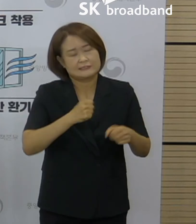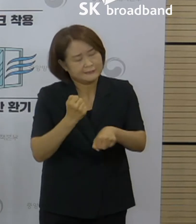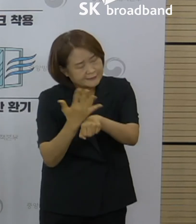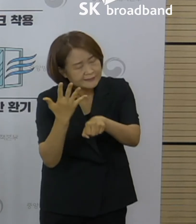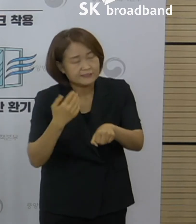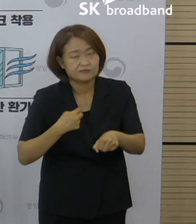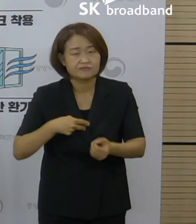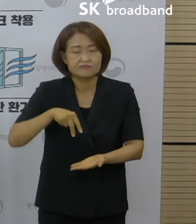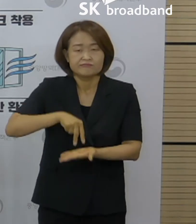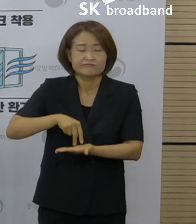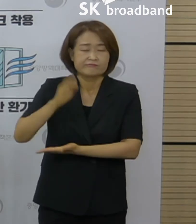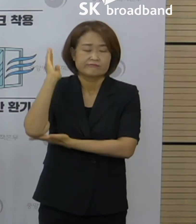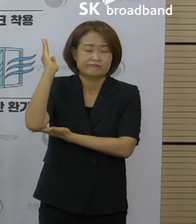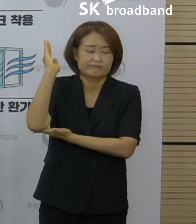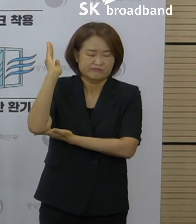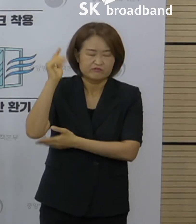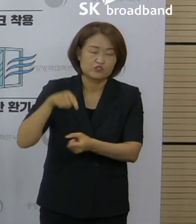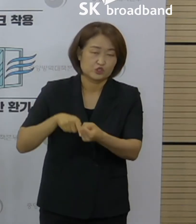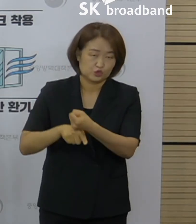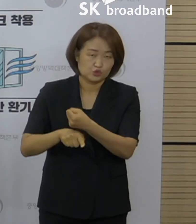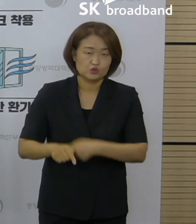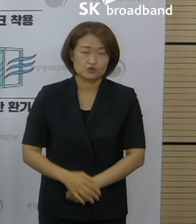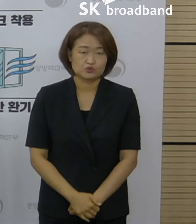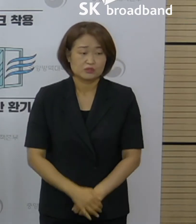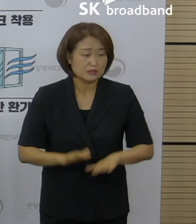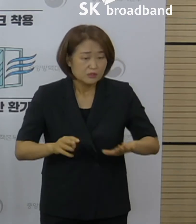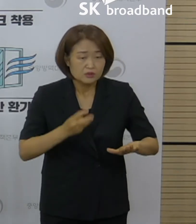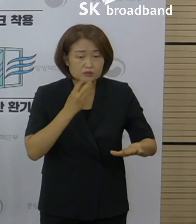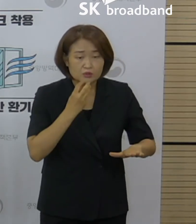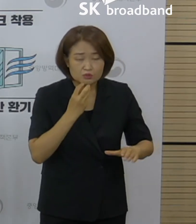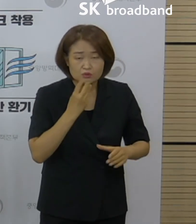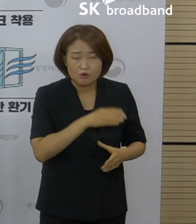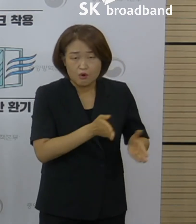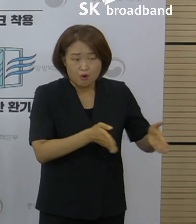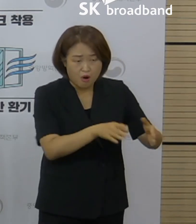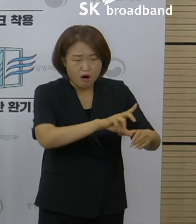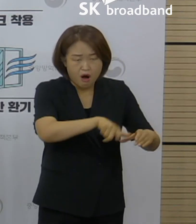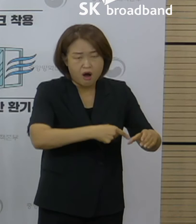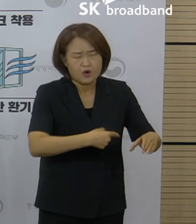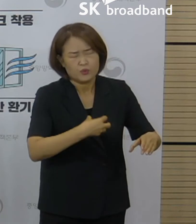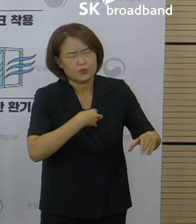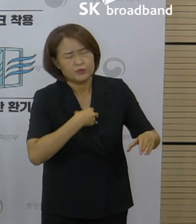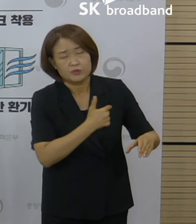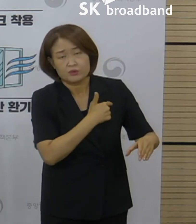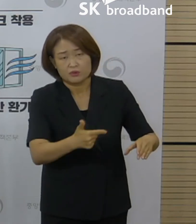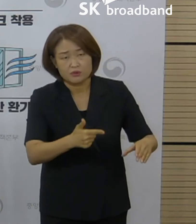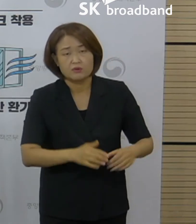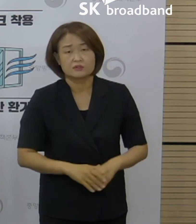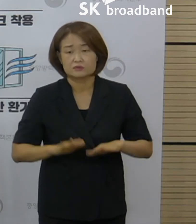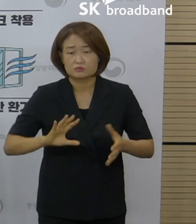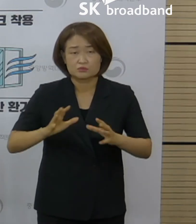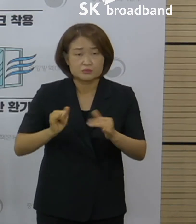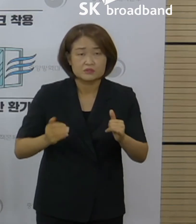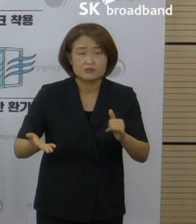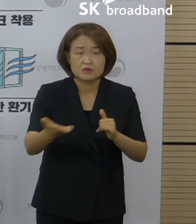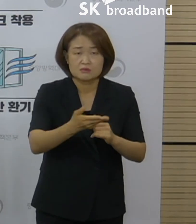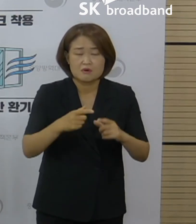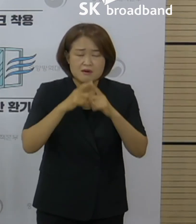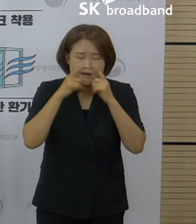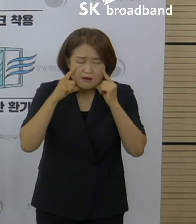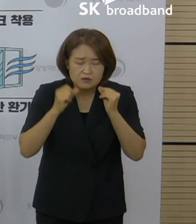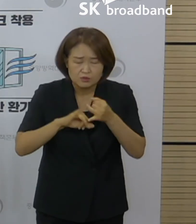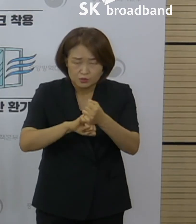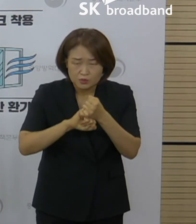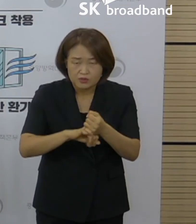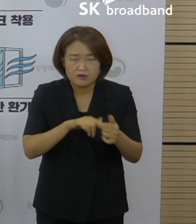발표하게 됐습니다. 추가적으로 수도권 상황 악화에 따라서 또 국민들께서 마스크 착용 등의 당부 메시지를 다시